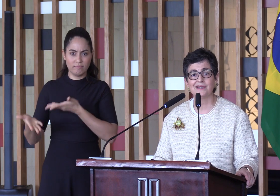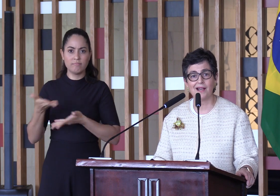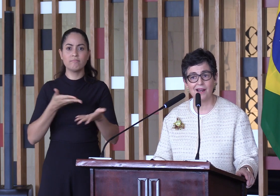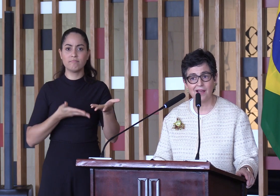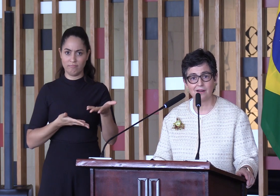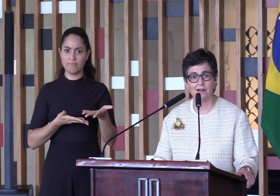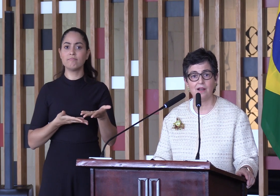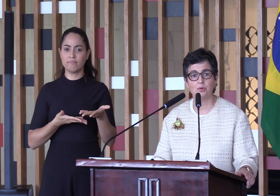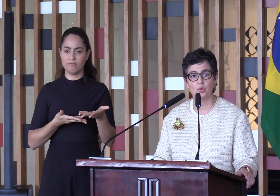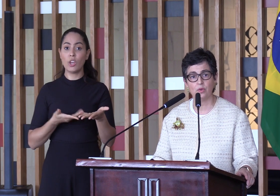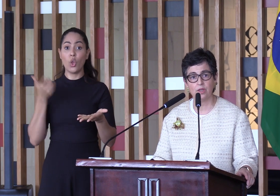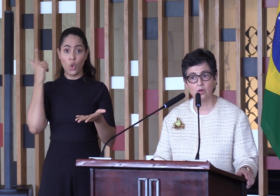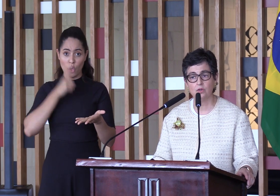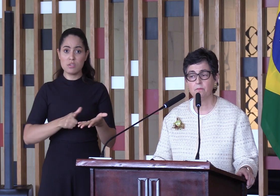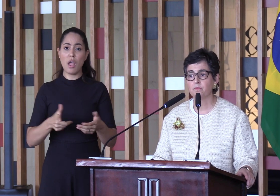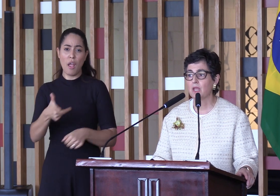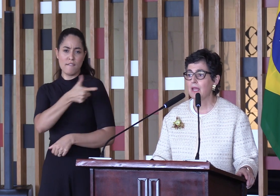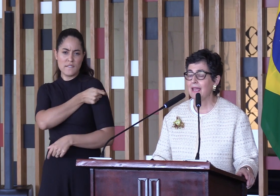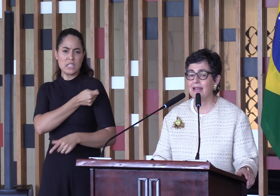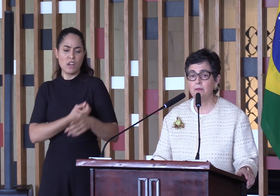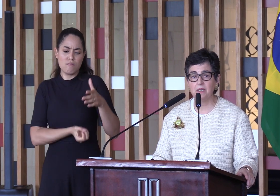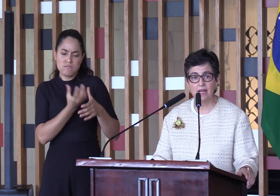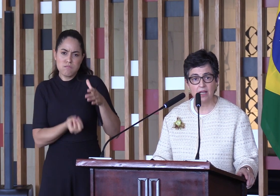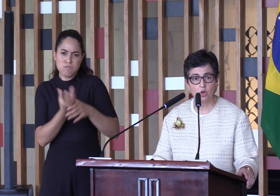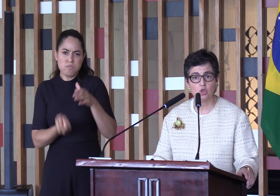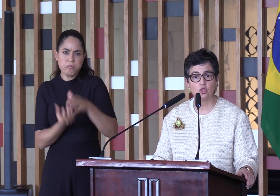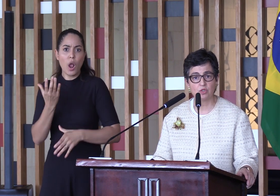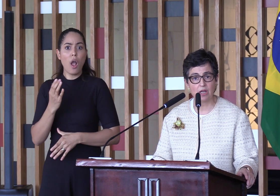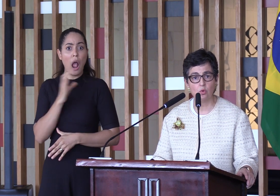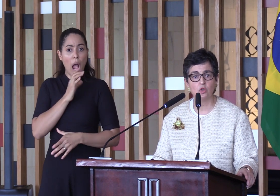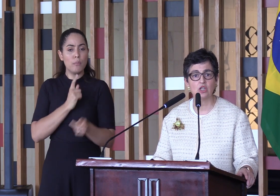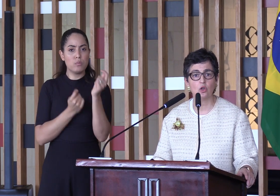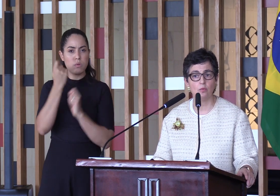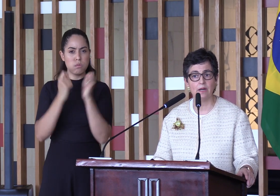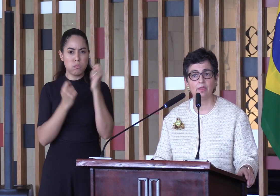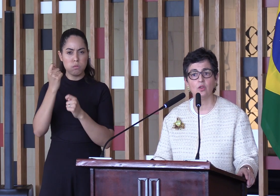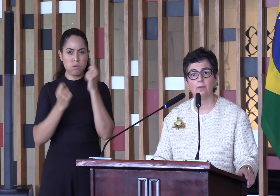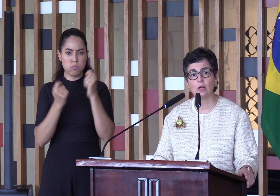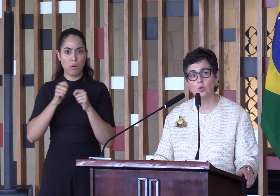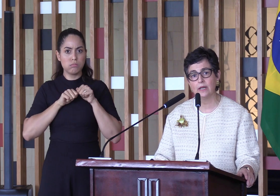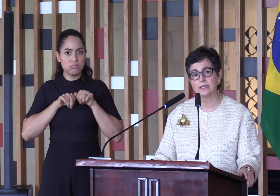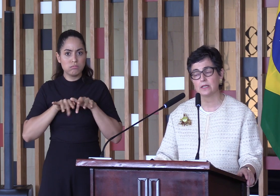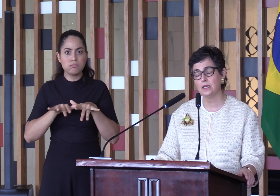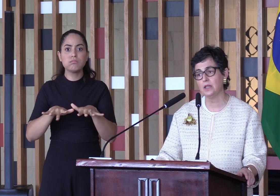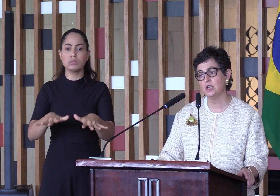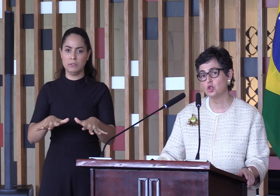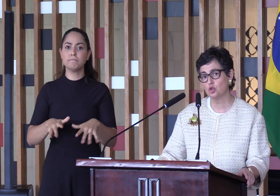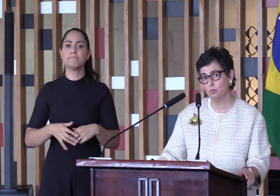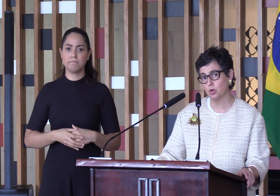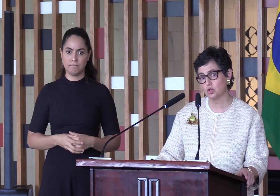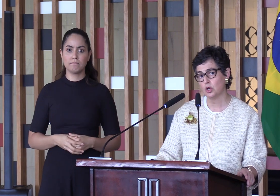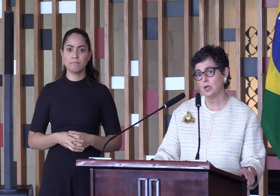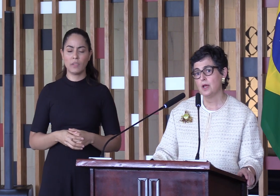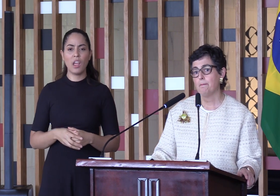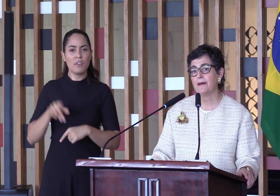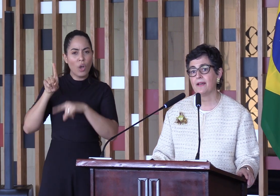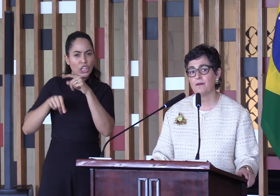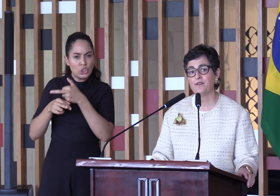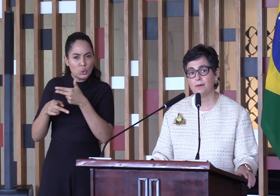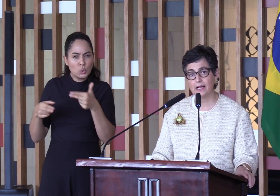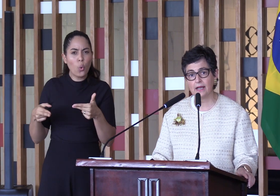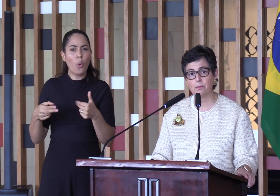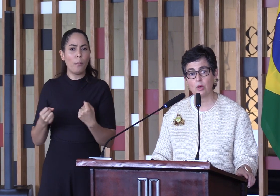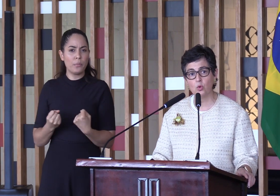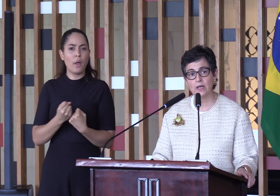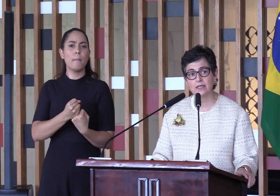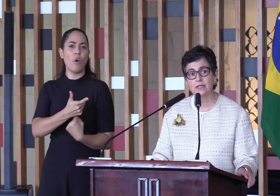escalar a produção, eliminar os obstáculos ao comercio de vacunas e de insumos para